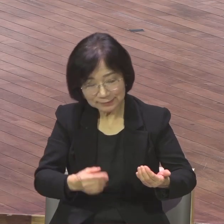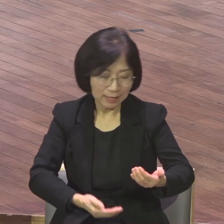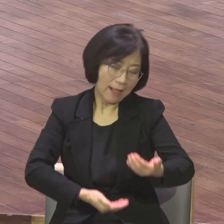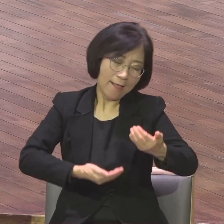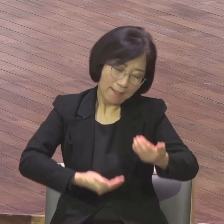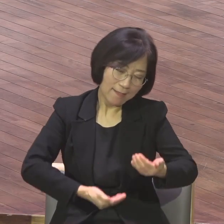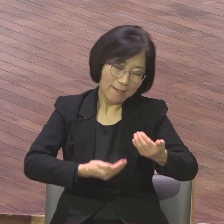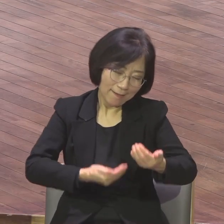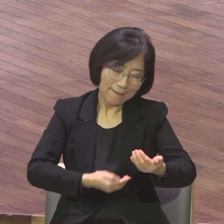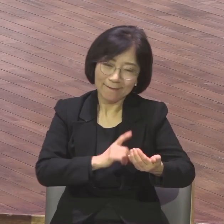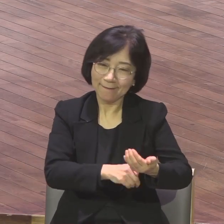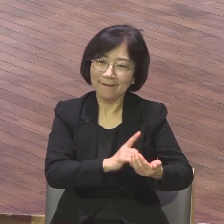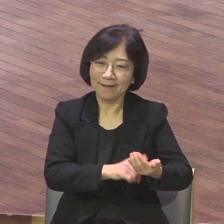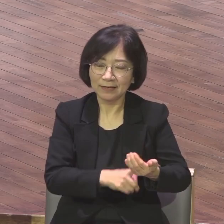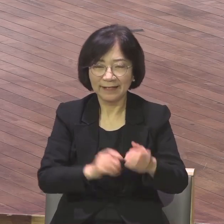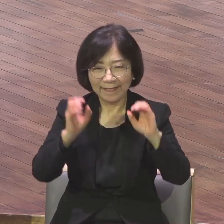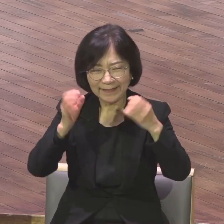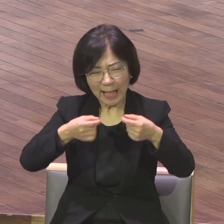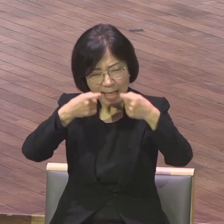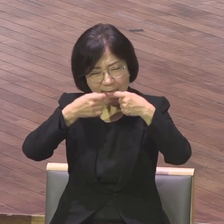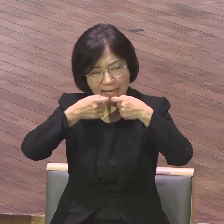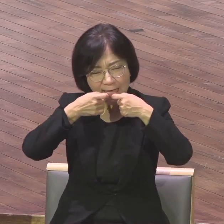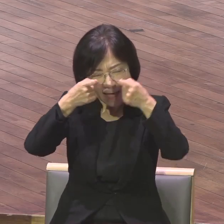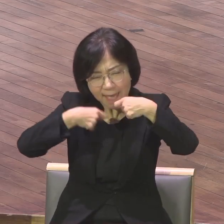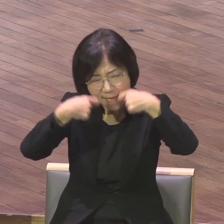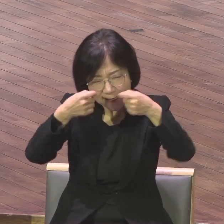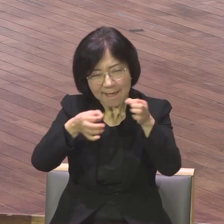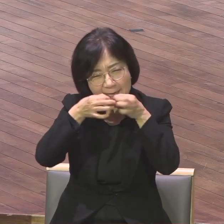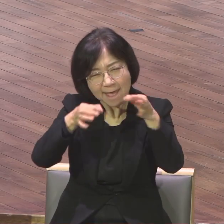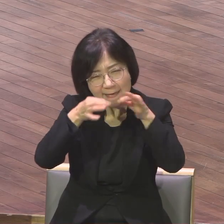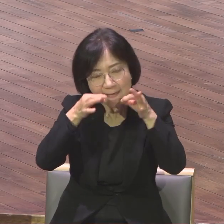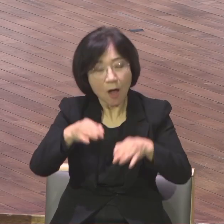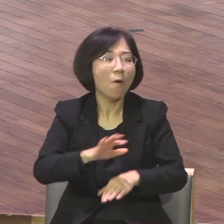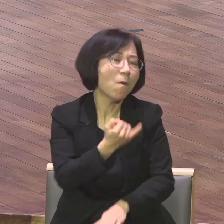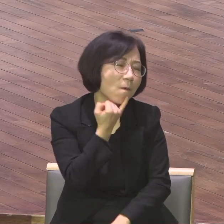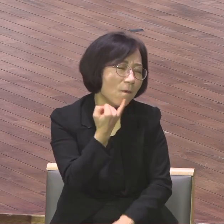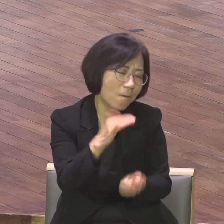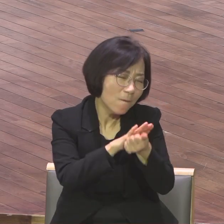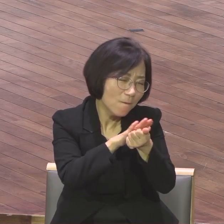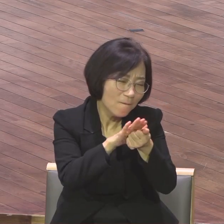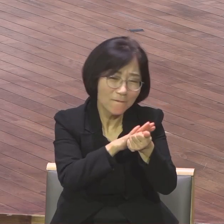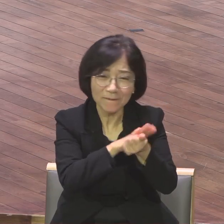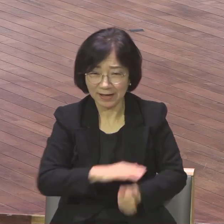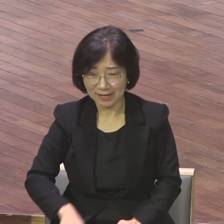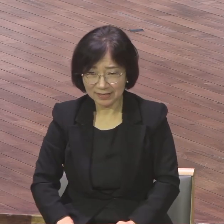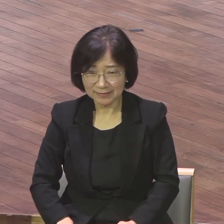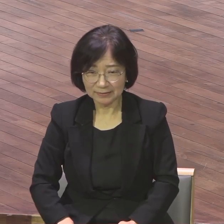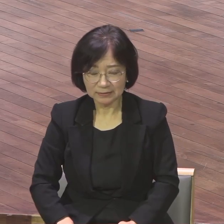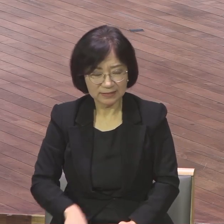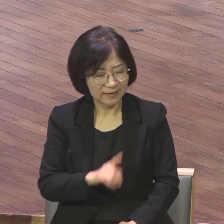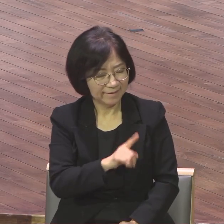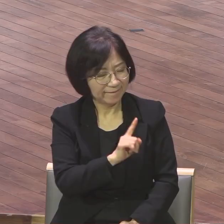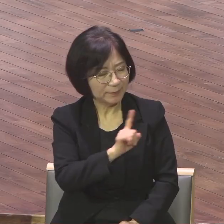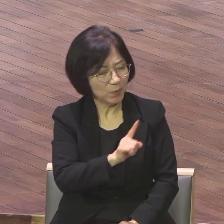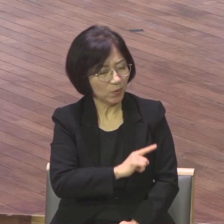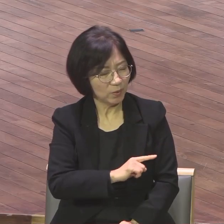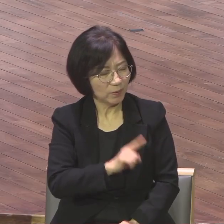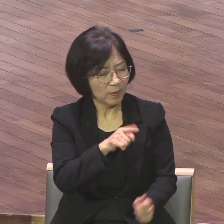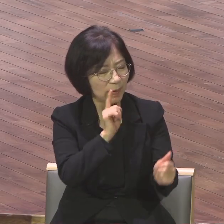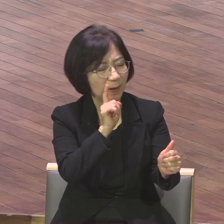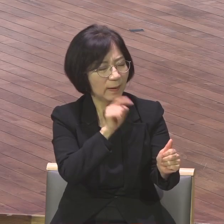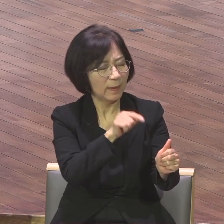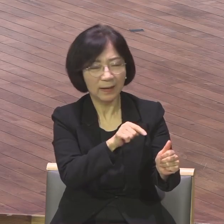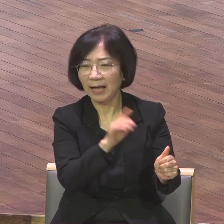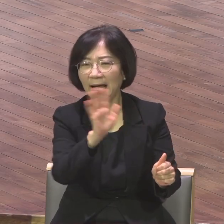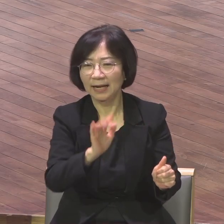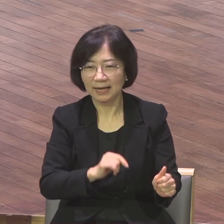어린 아기의 모든 투정을 다 받아주지요. 어떤 조건을 달지 않지요.